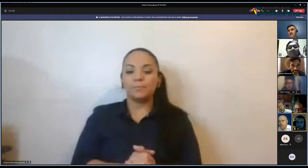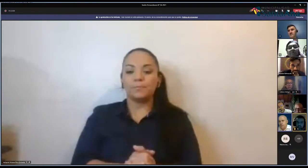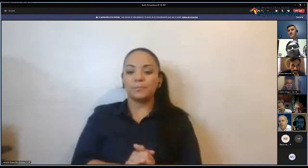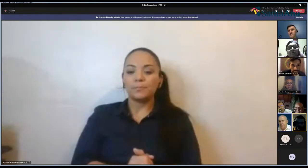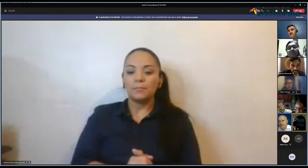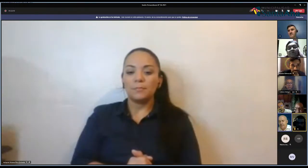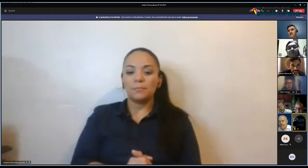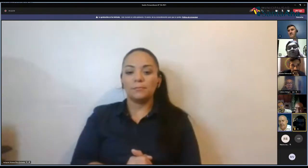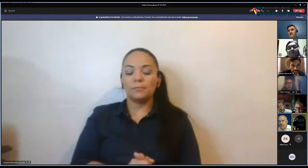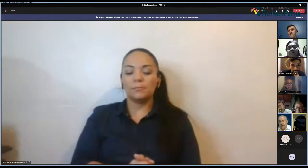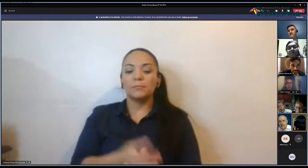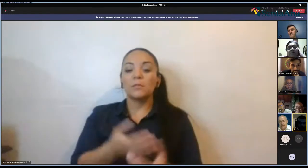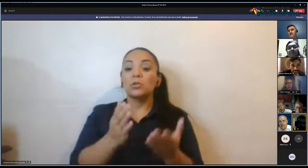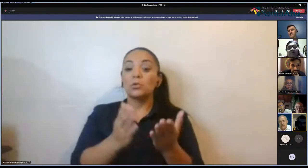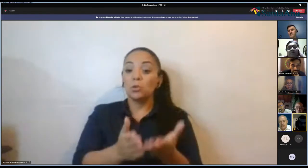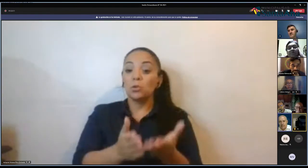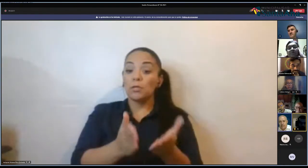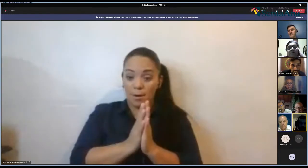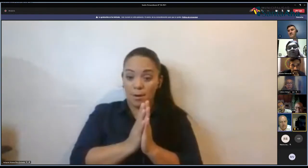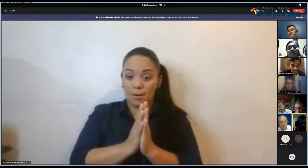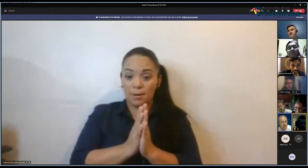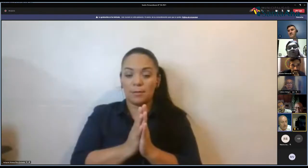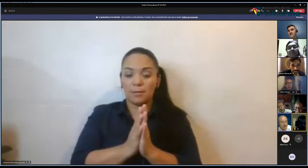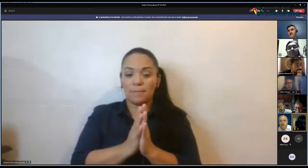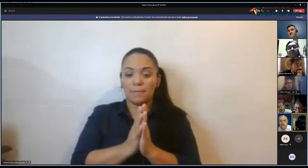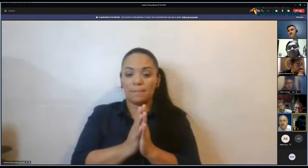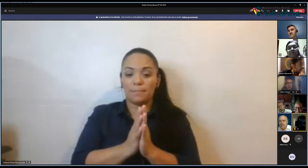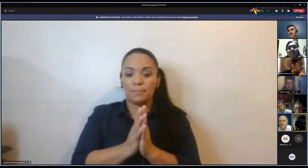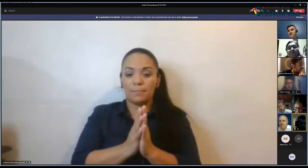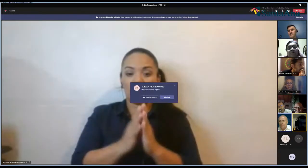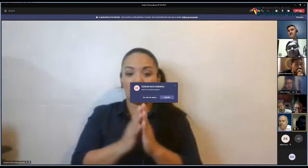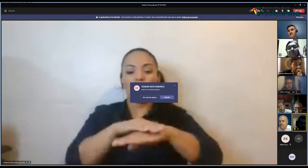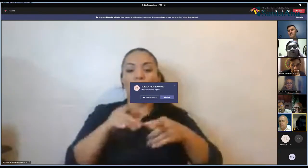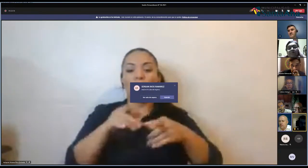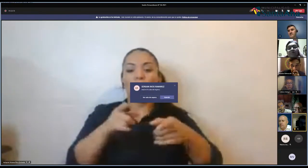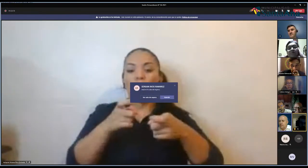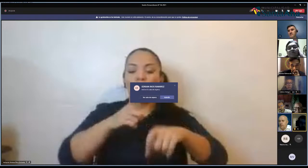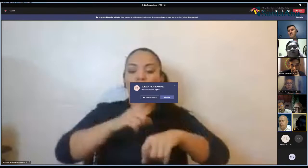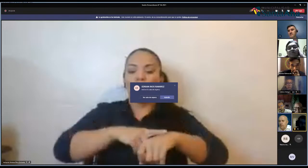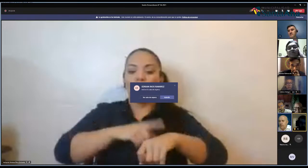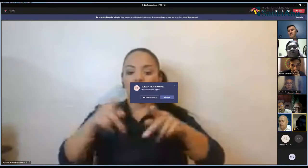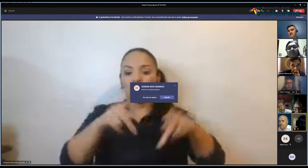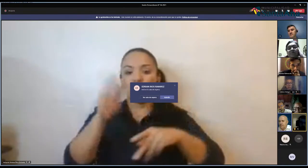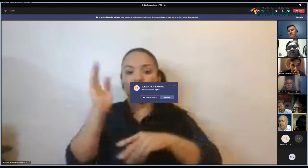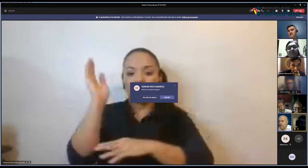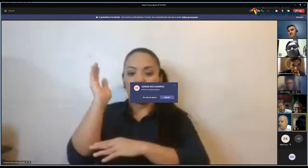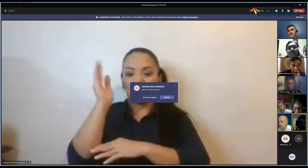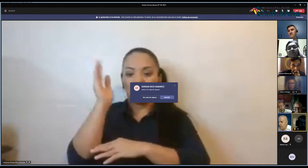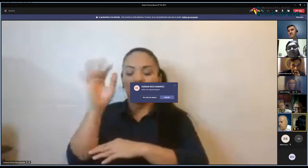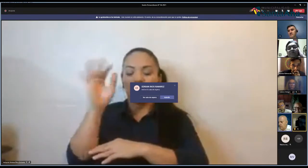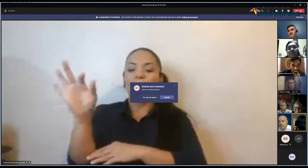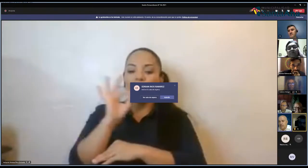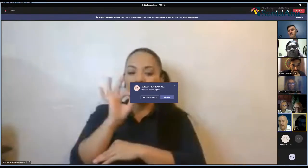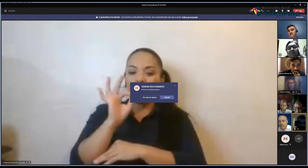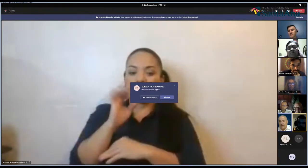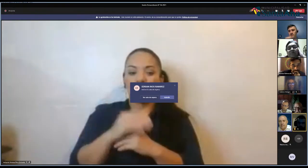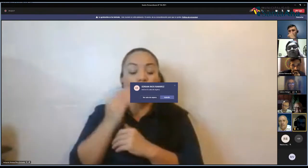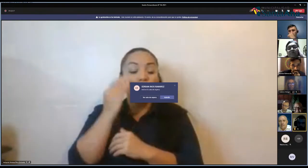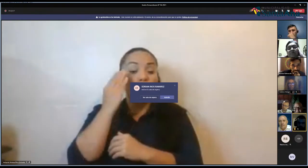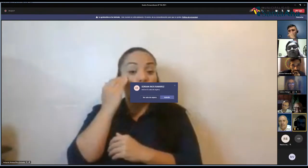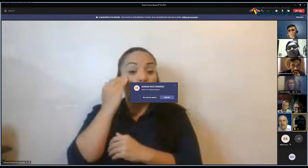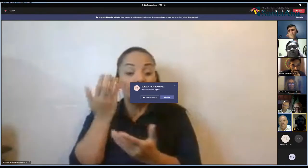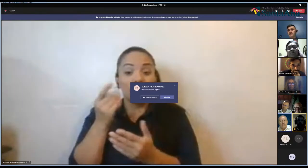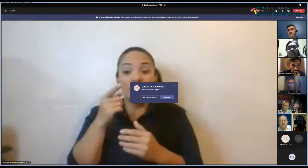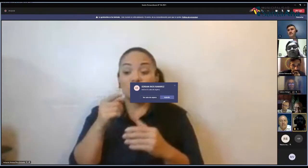solicitarle que se lleve el control del tiempo de las personas que exponen no los invitados porque eso